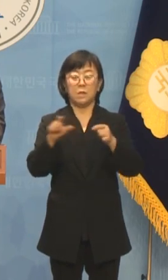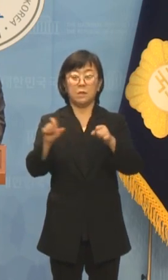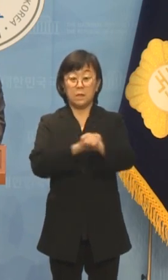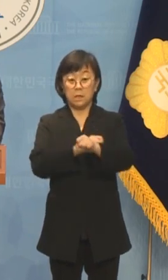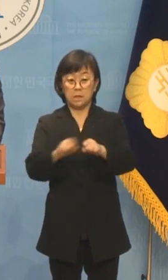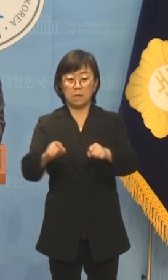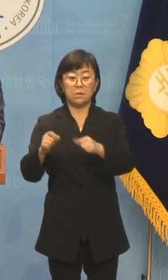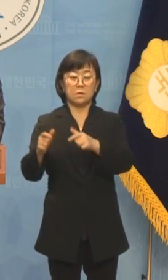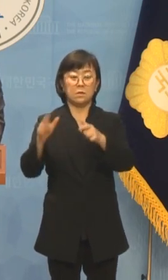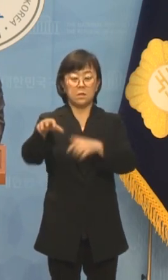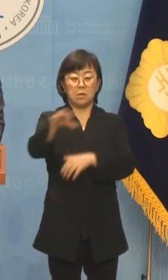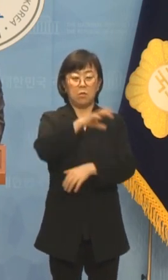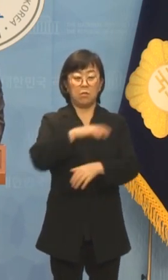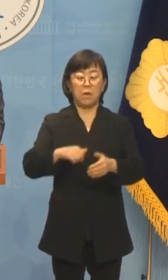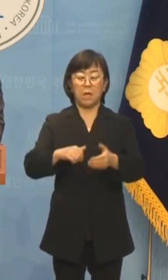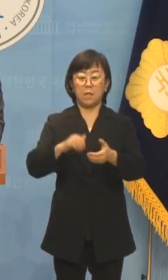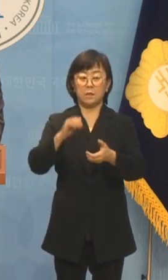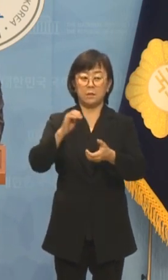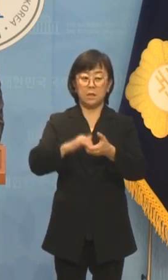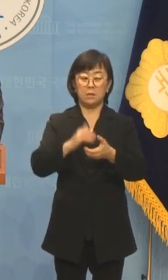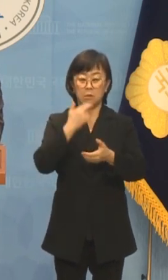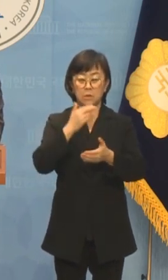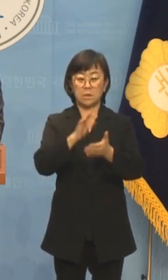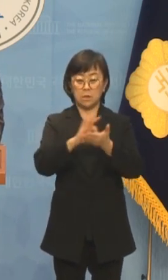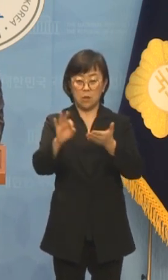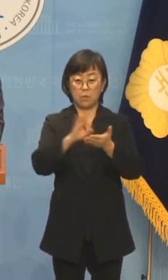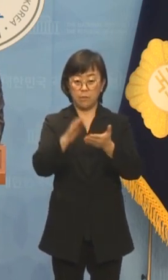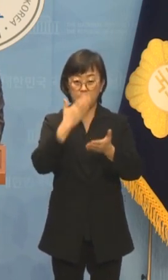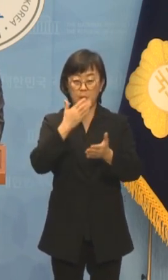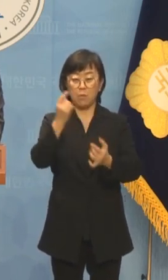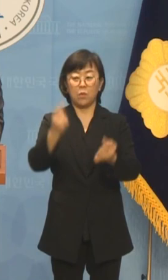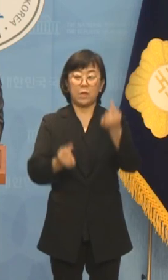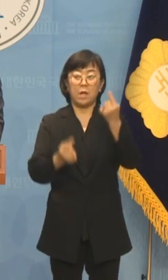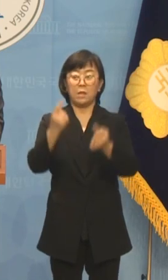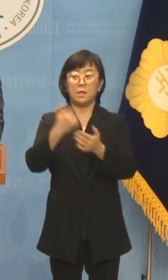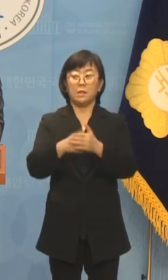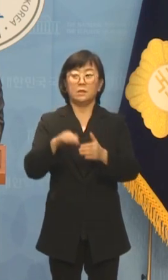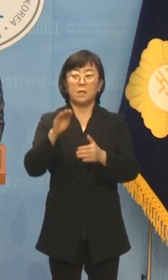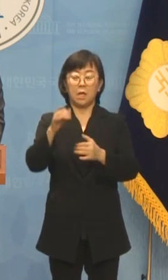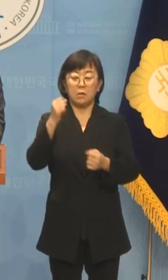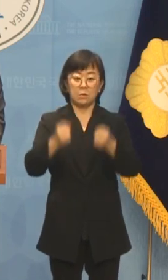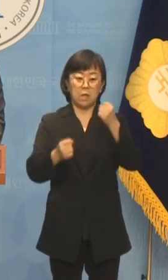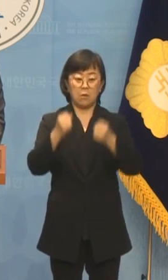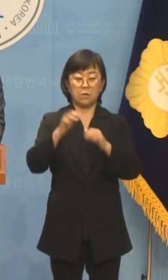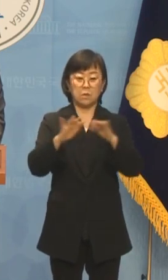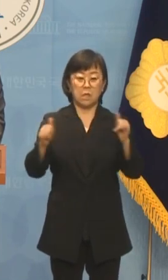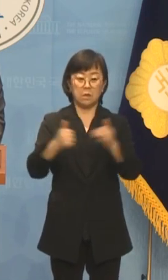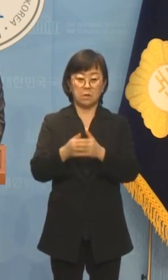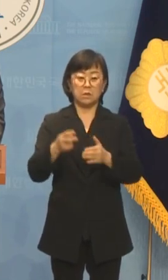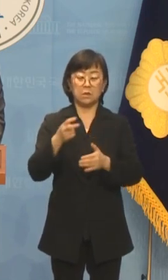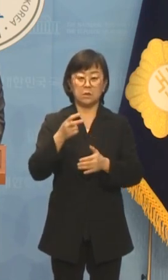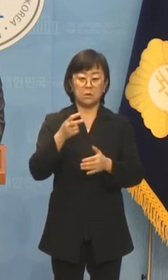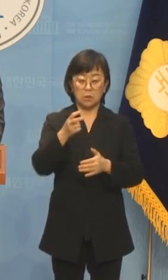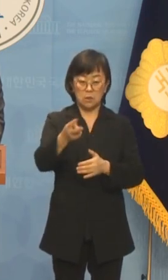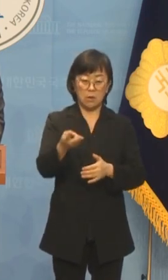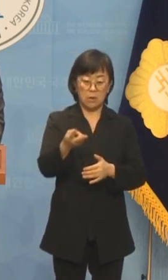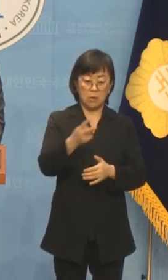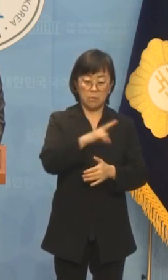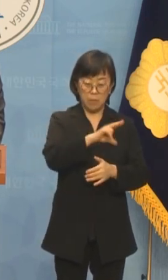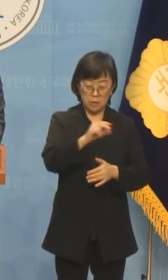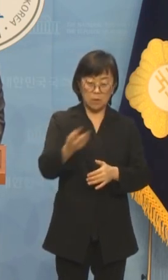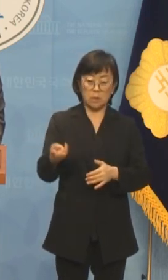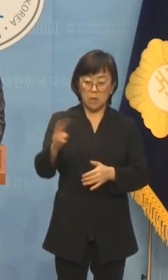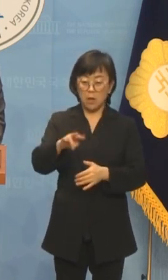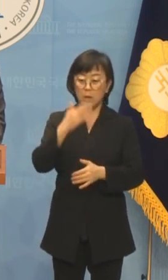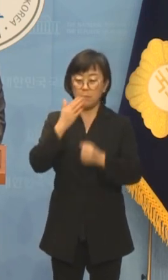특정 지역만 무제한으로 사용할 수 있는 방식보다 자가용 이용자를 대중교통 이용으로